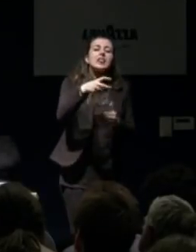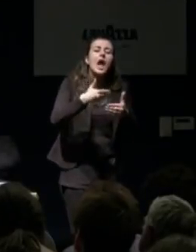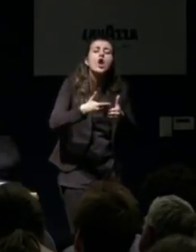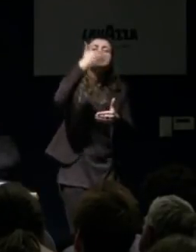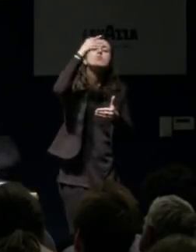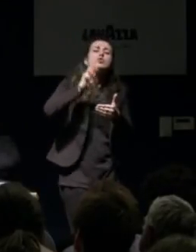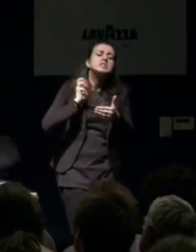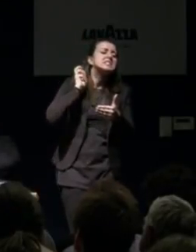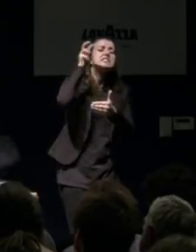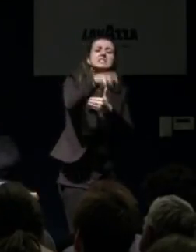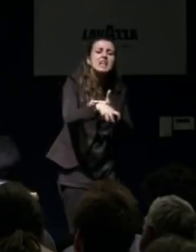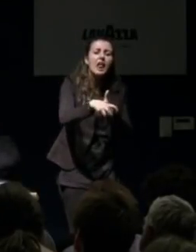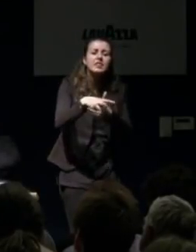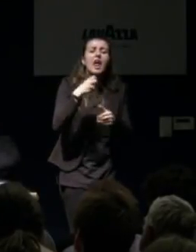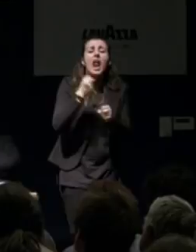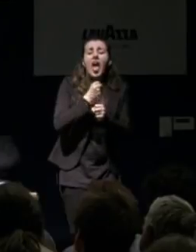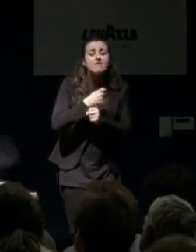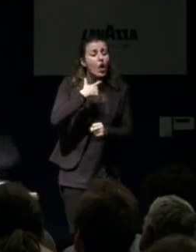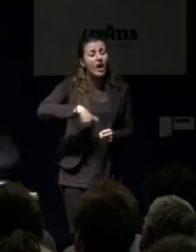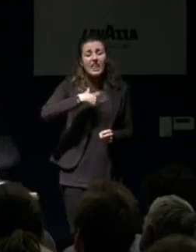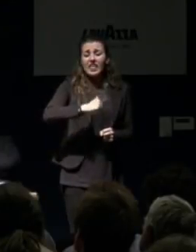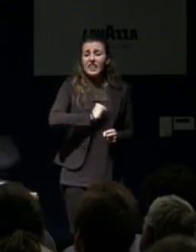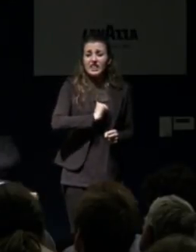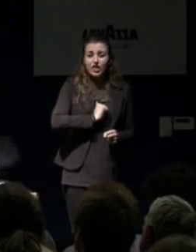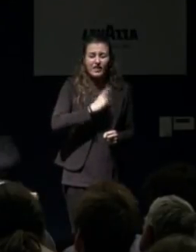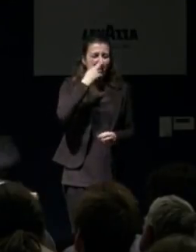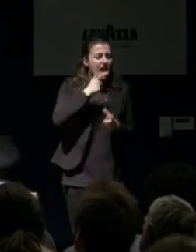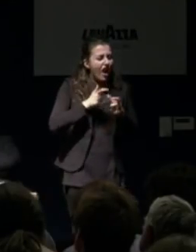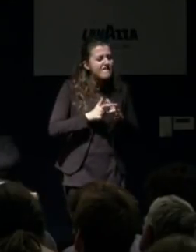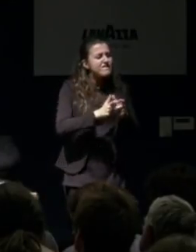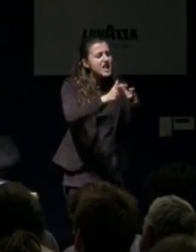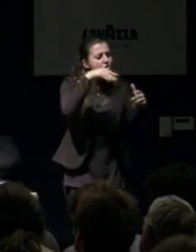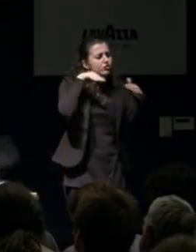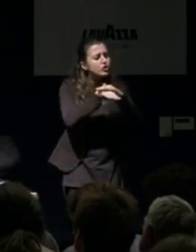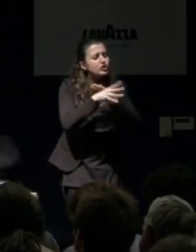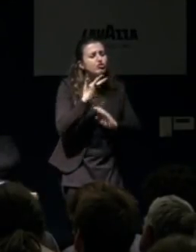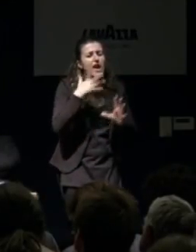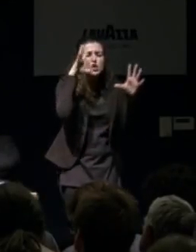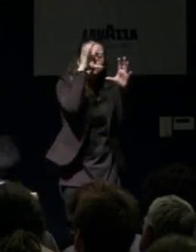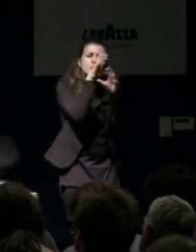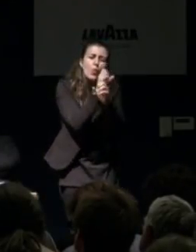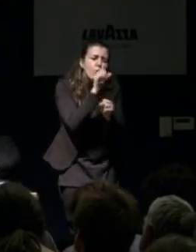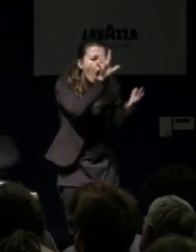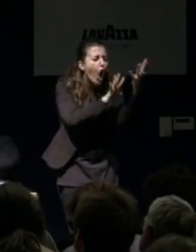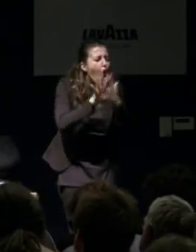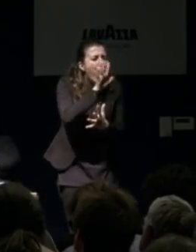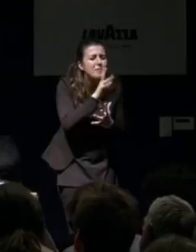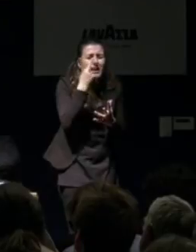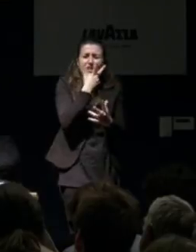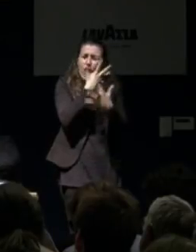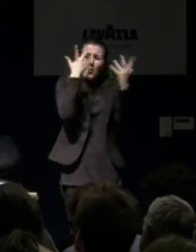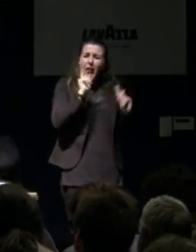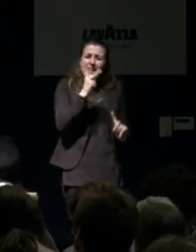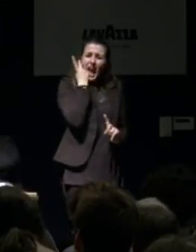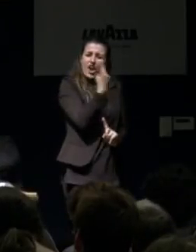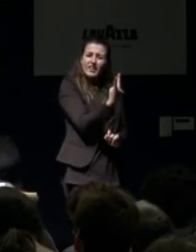un'esperienza individuale alla base di ogni viaggio c'è un fondo scuro una zona d'ombra che raramente viene rivelata